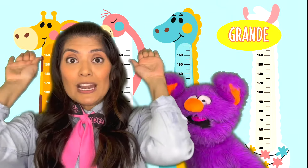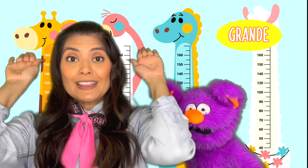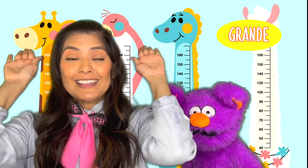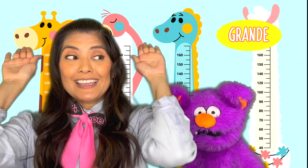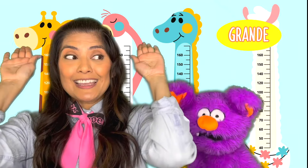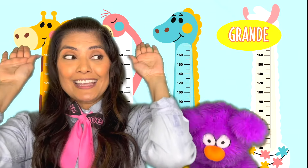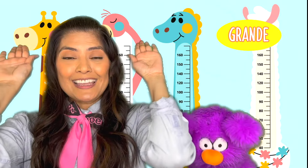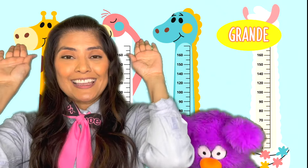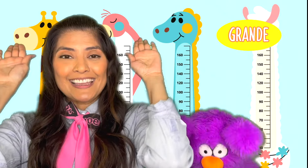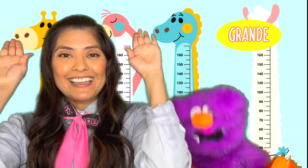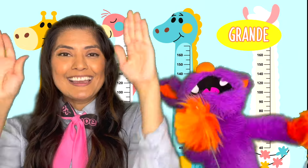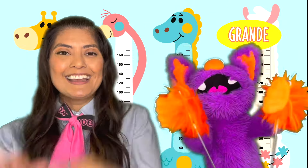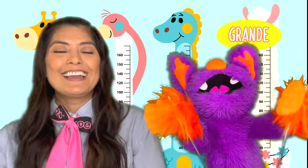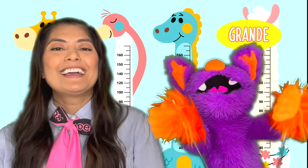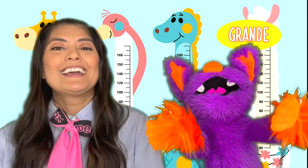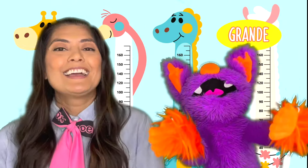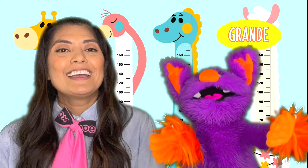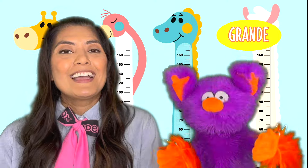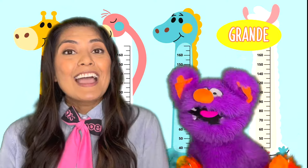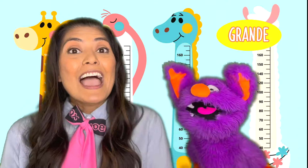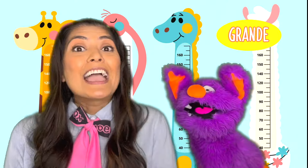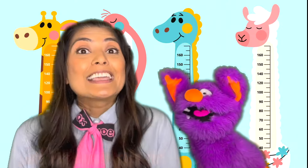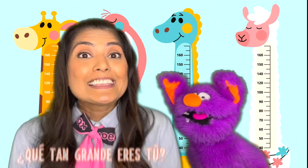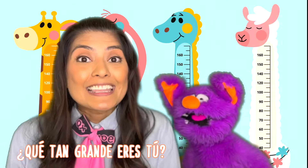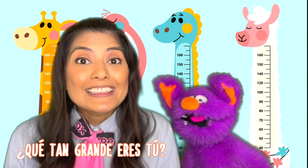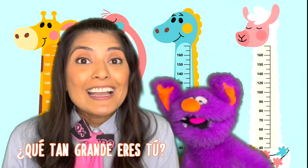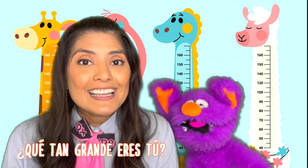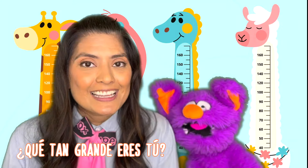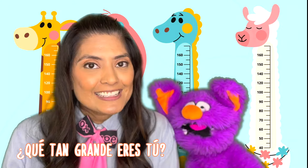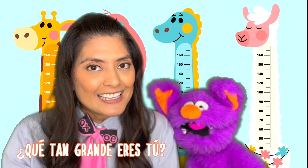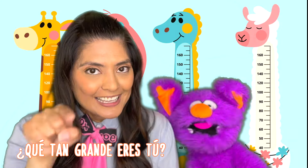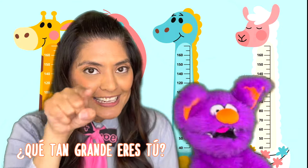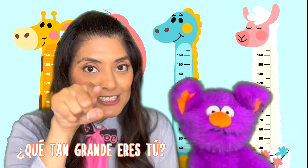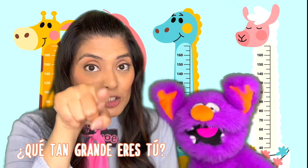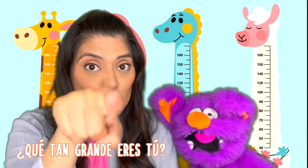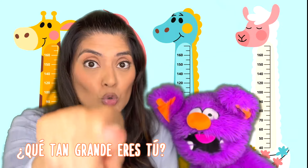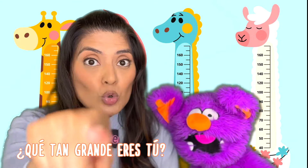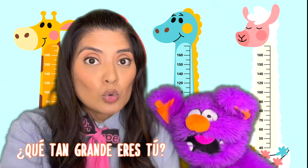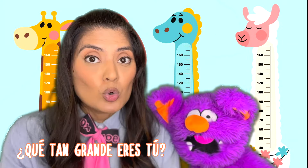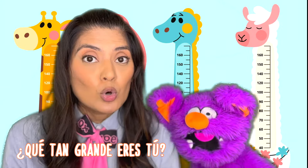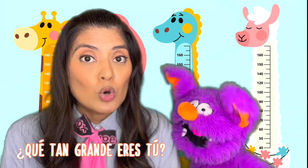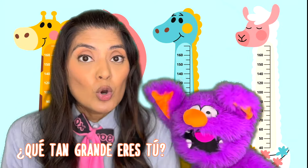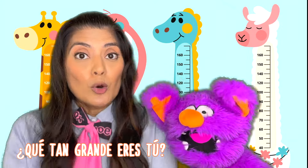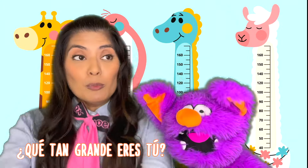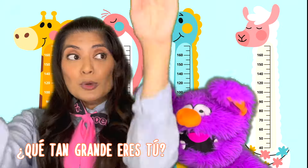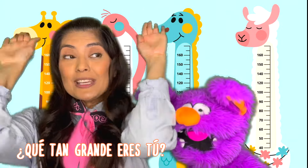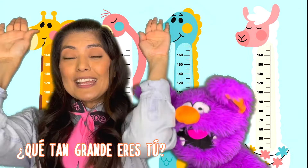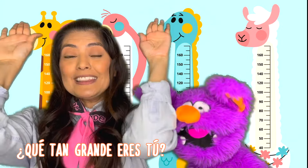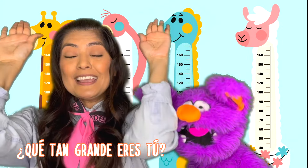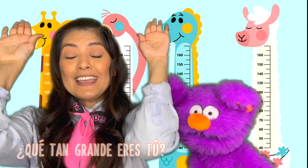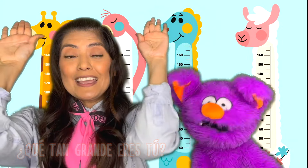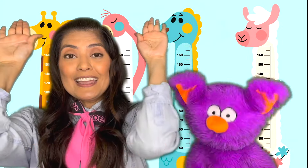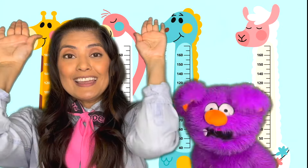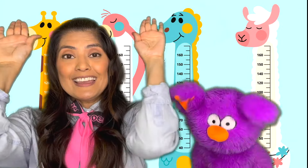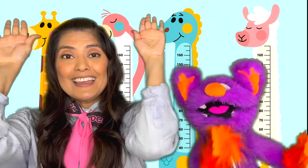grande. Muy grande. ¿Qué tan grande eres tú? Muy grande. Muy